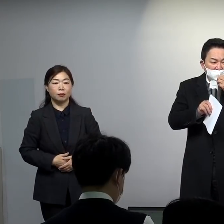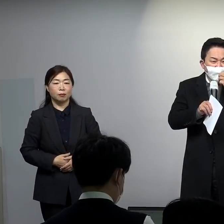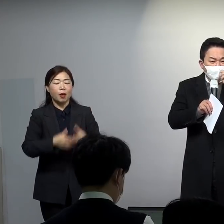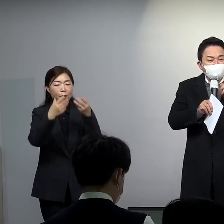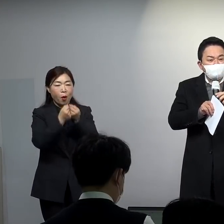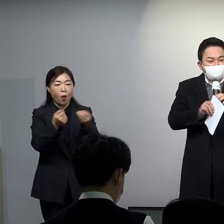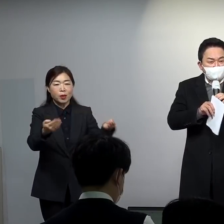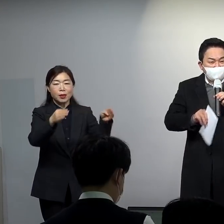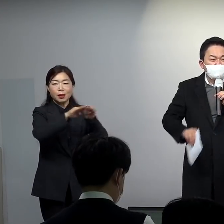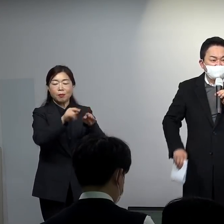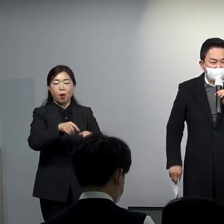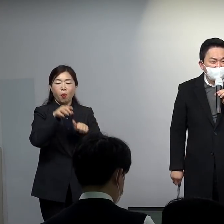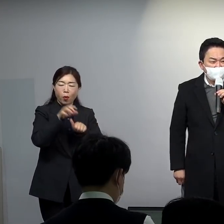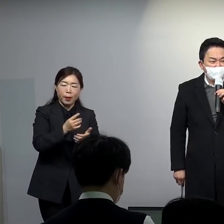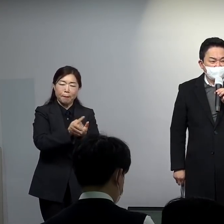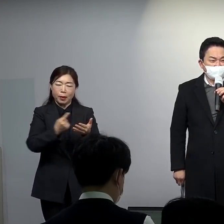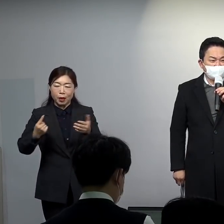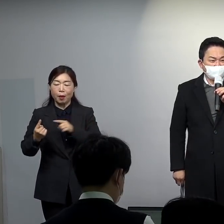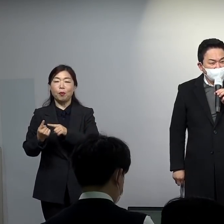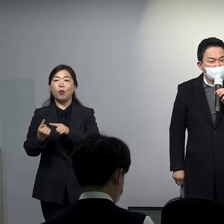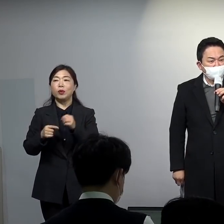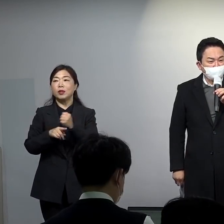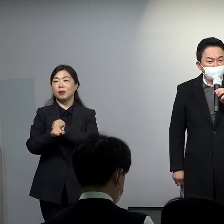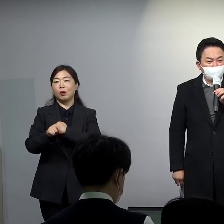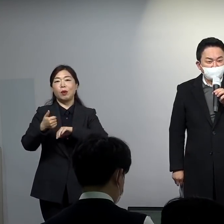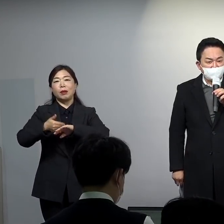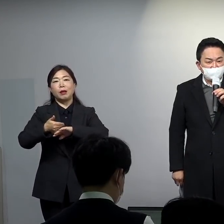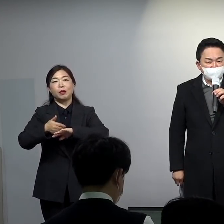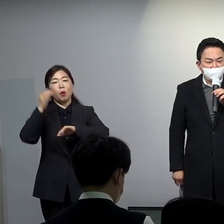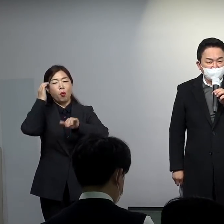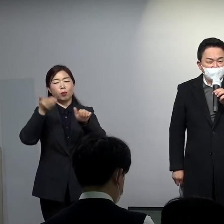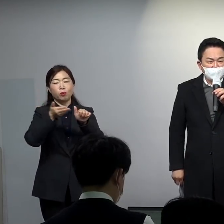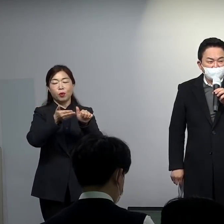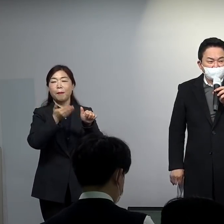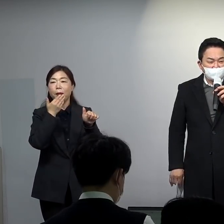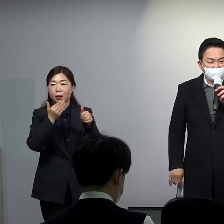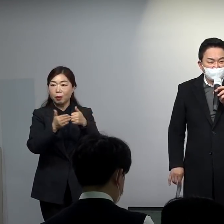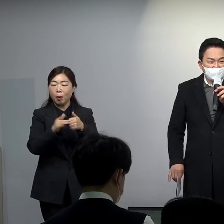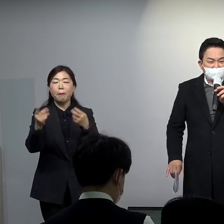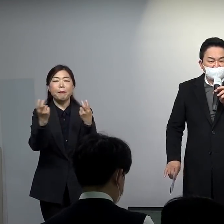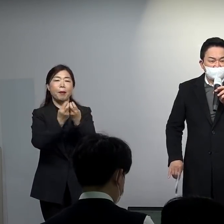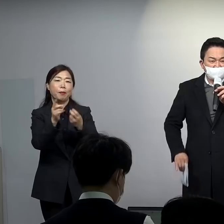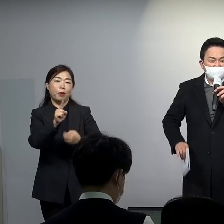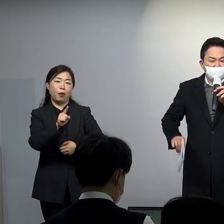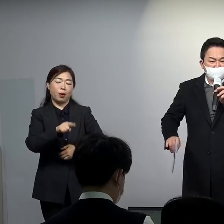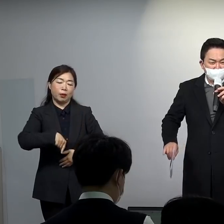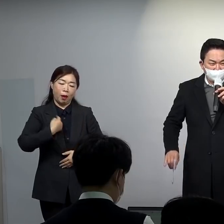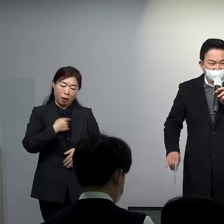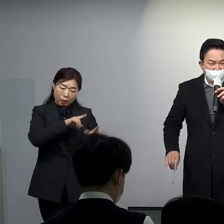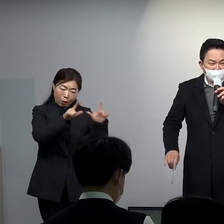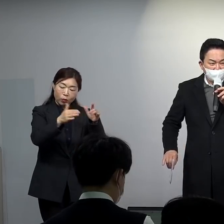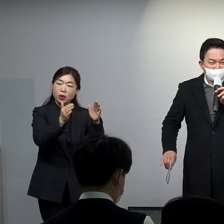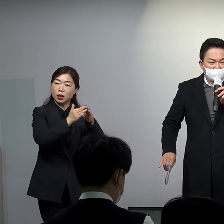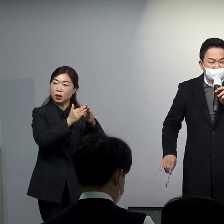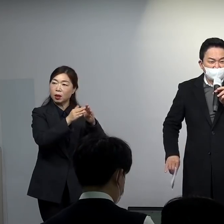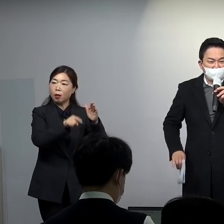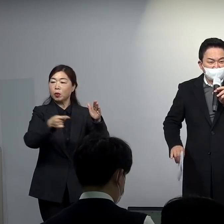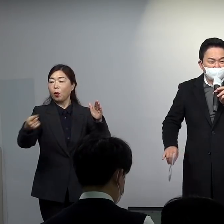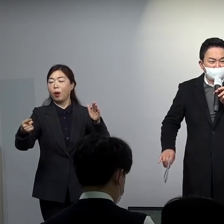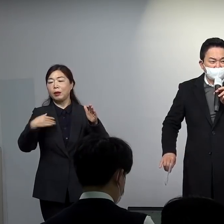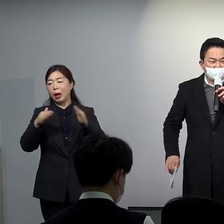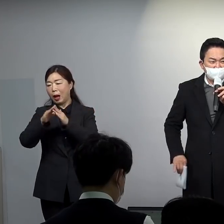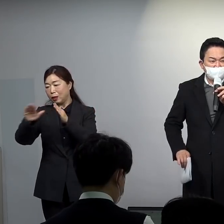것은 고립과 배제에 이 또 다른 고통을 줄 수가 있기 때문에 어떻게 자기가 살고 있는 집 또는